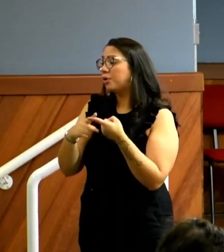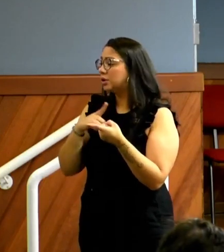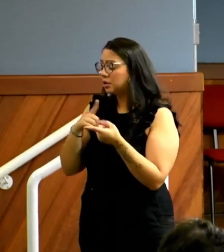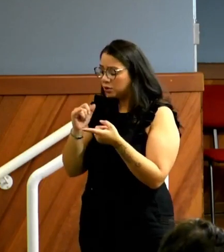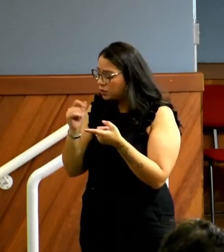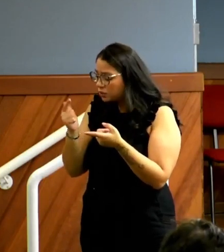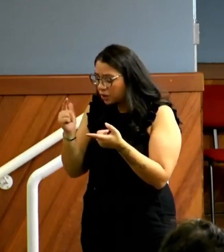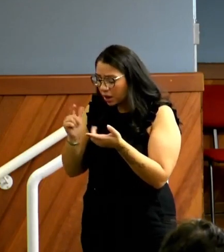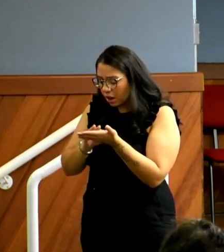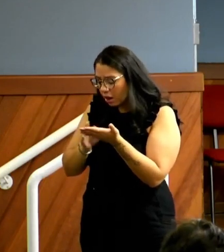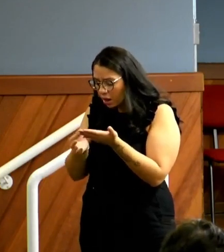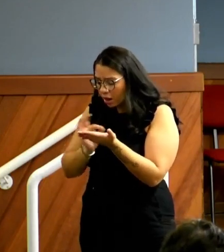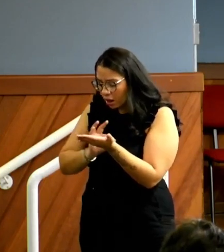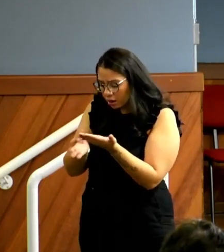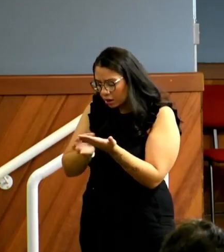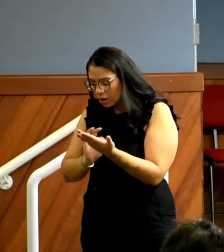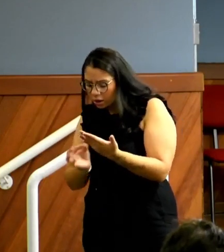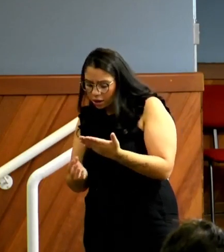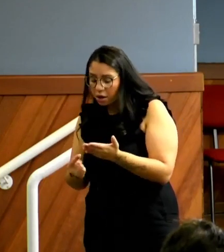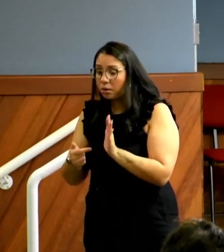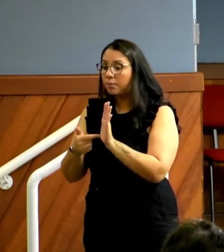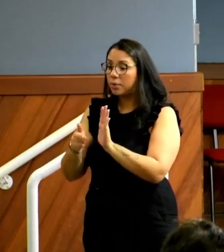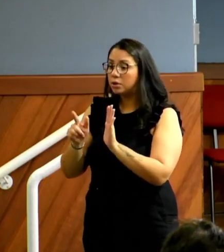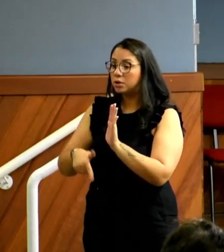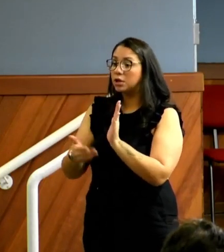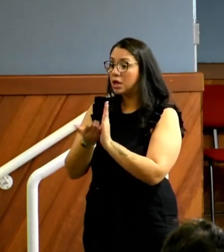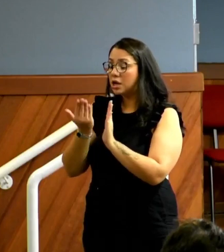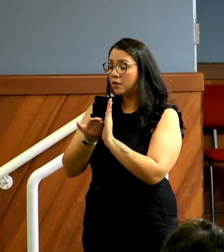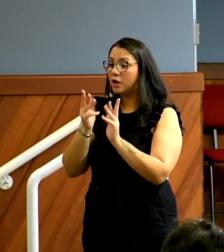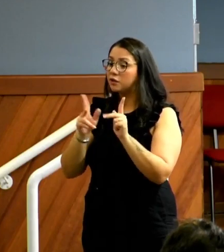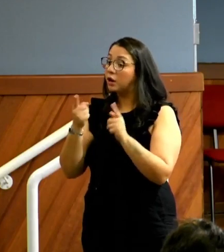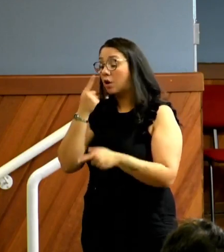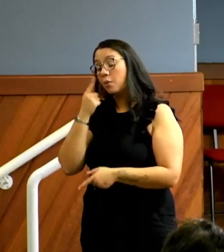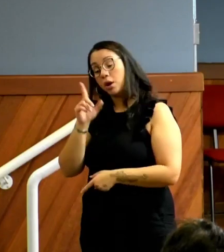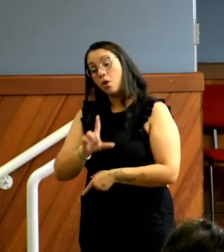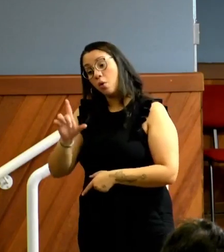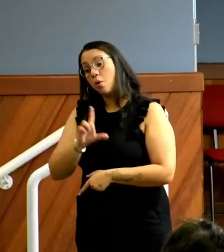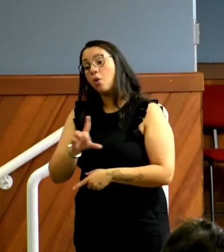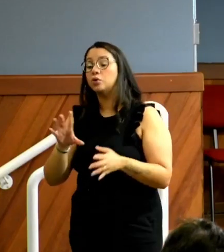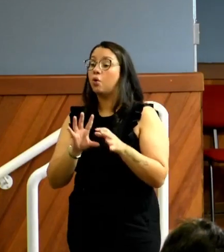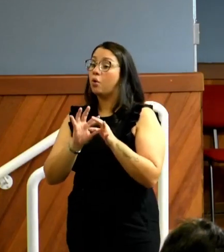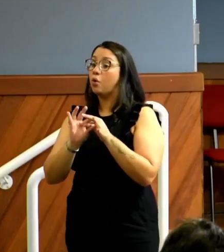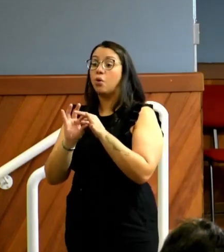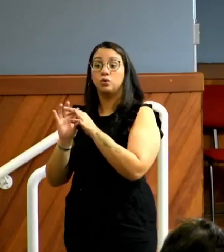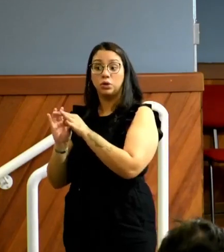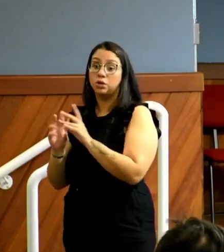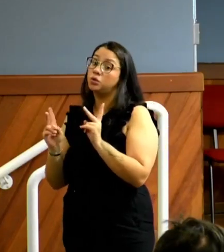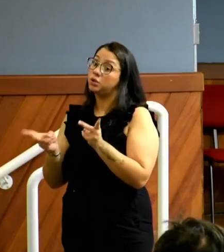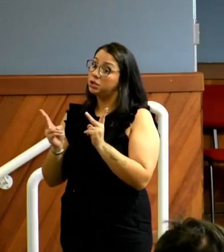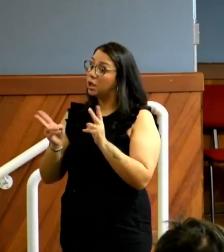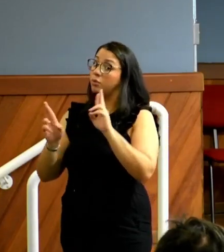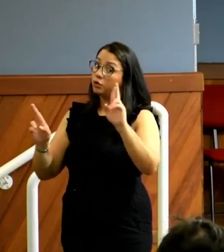sequer, por exemplo, que crie ou que mostre que aquele item seja diferente, porque, lógico, o contexto, ele sempre